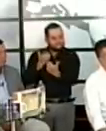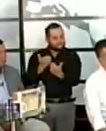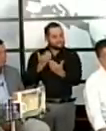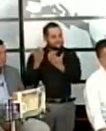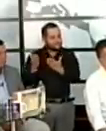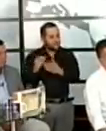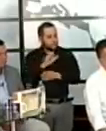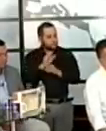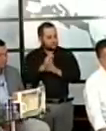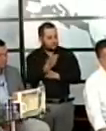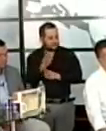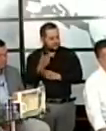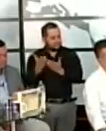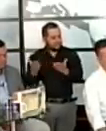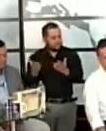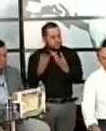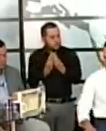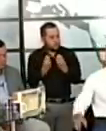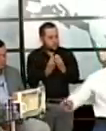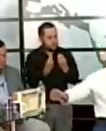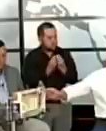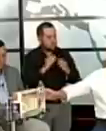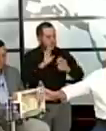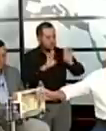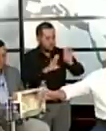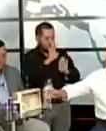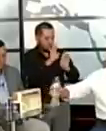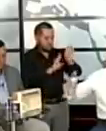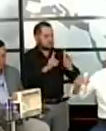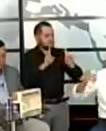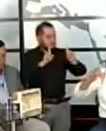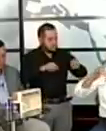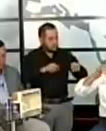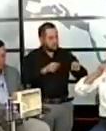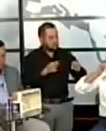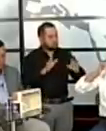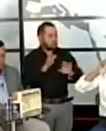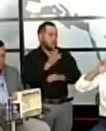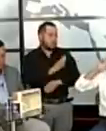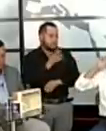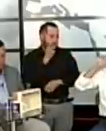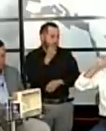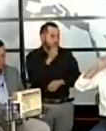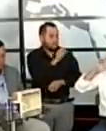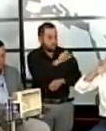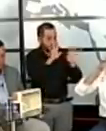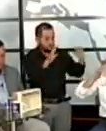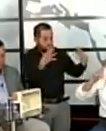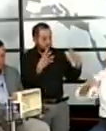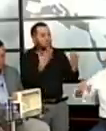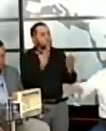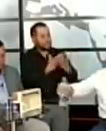a Jimmy, a Edison y a los compañeros acá, candidatos, también a la alcaldía de Pereira y a todos los que nos están viendo,